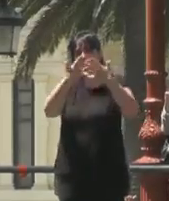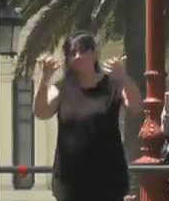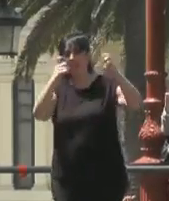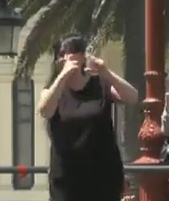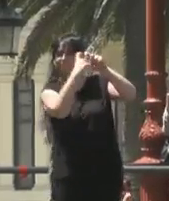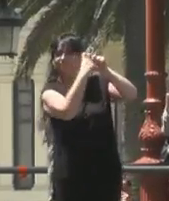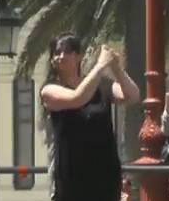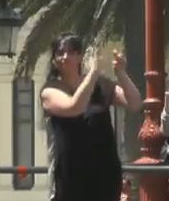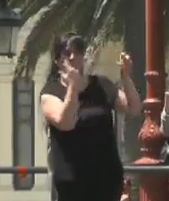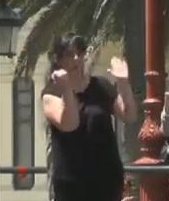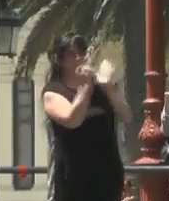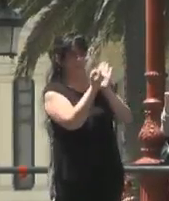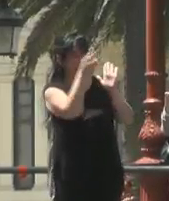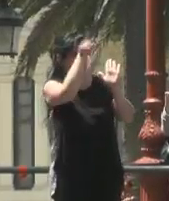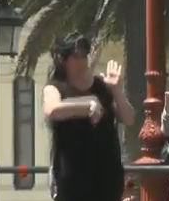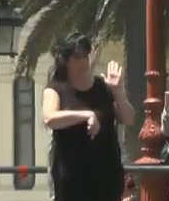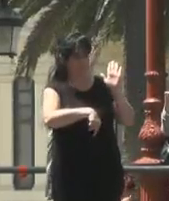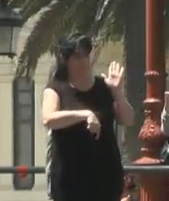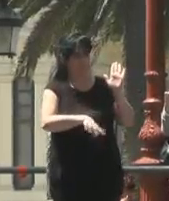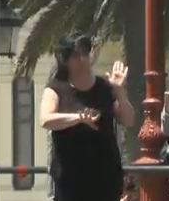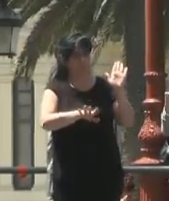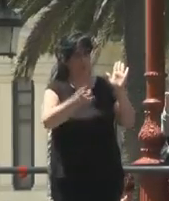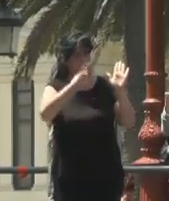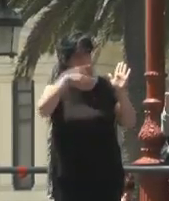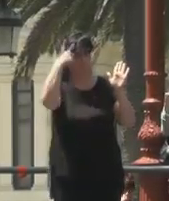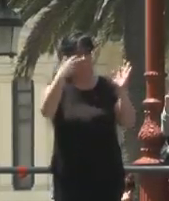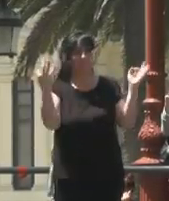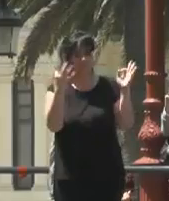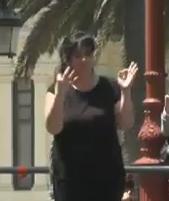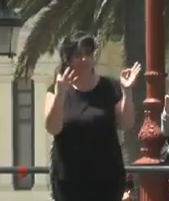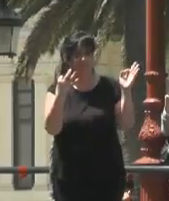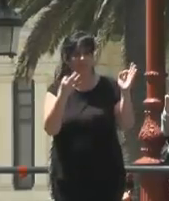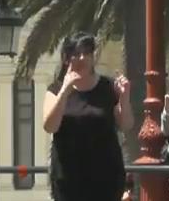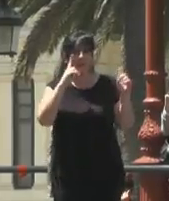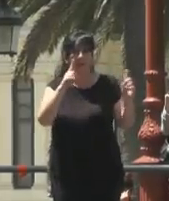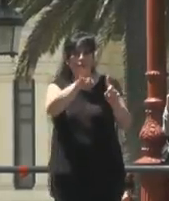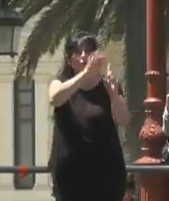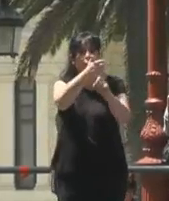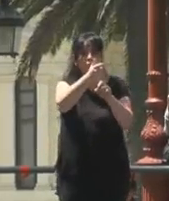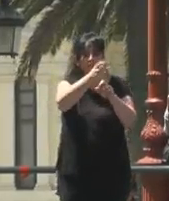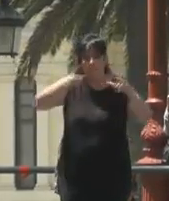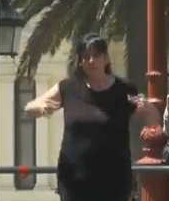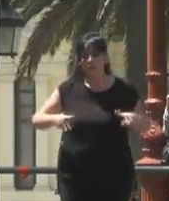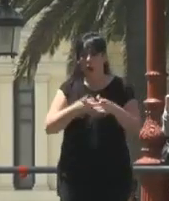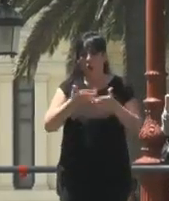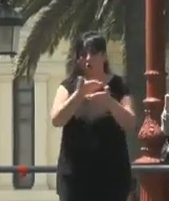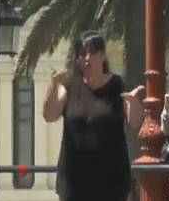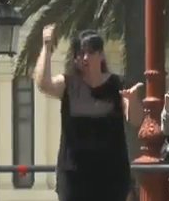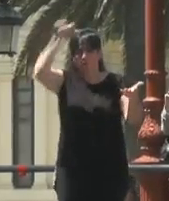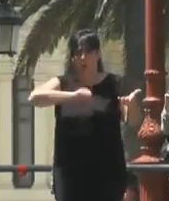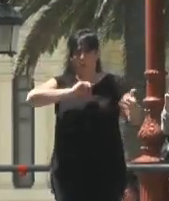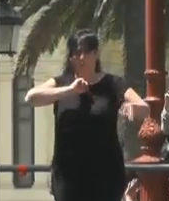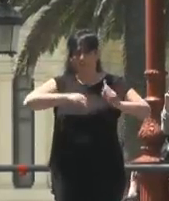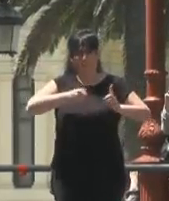pero tenemos muy presente que si conseguimos todo eso, alcanzaremos una sociedad donde no exista el patriarcado, donde